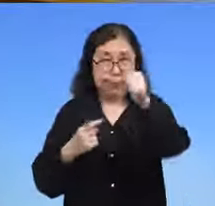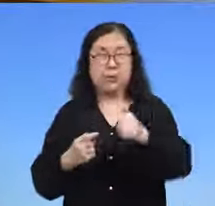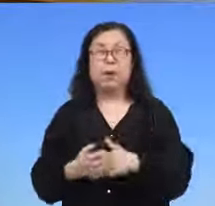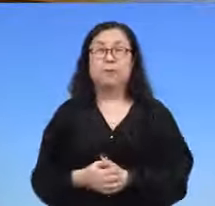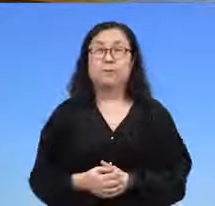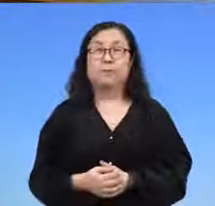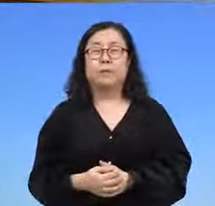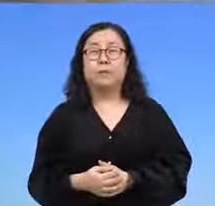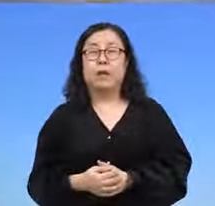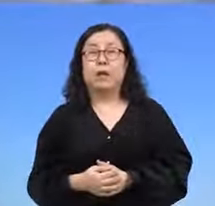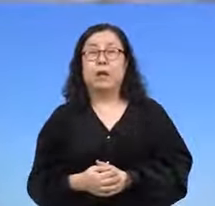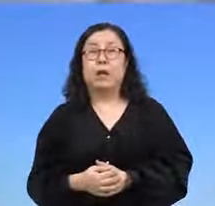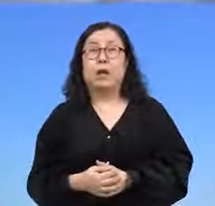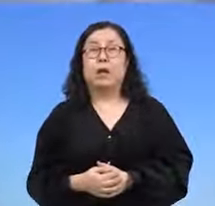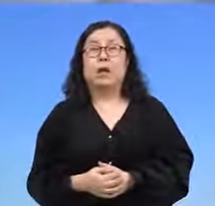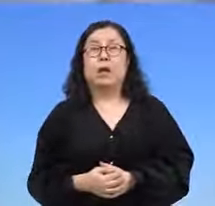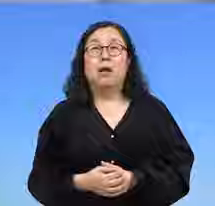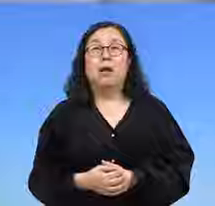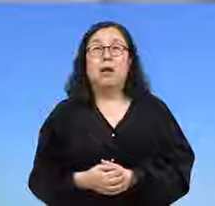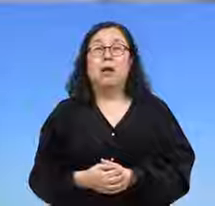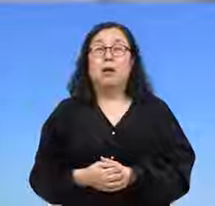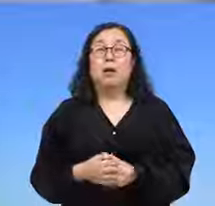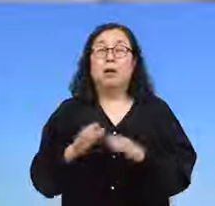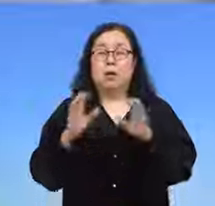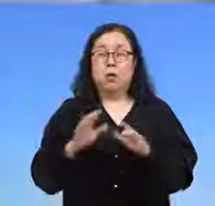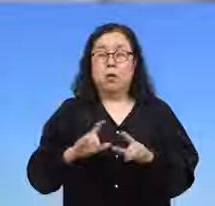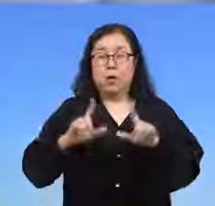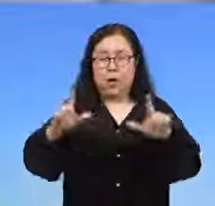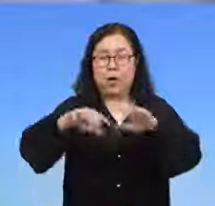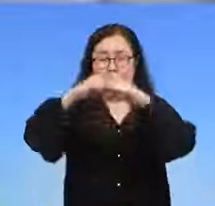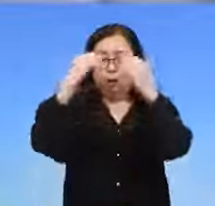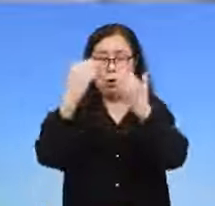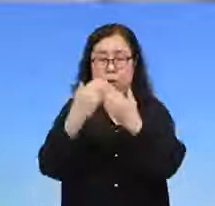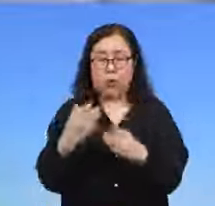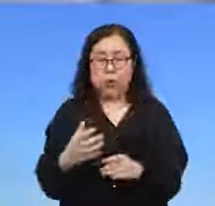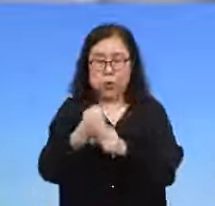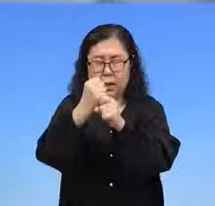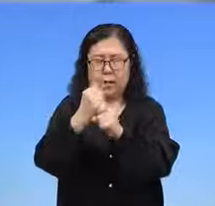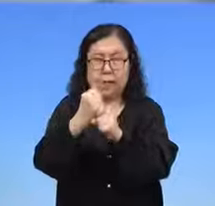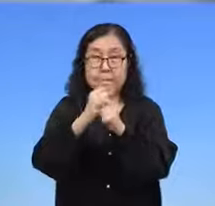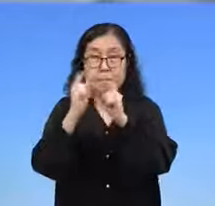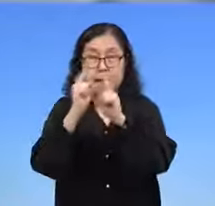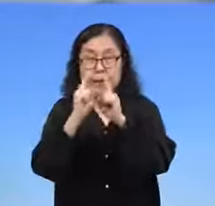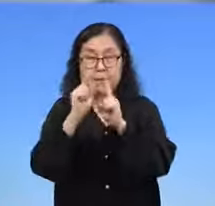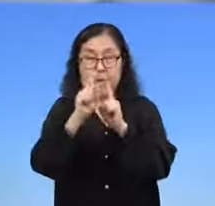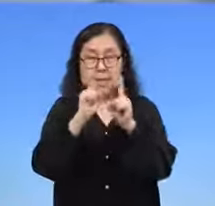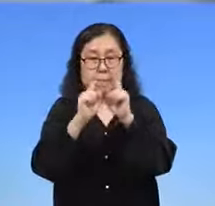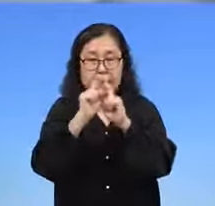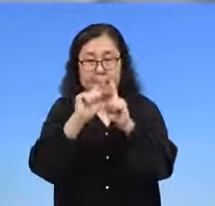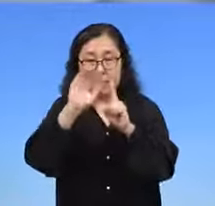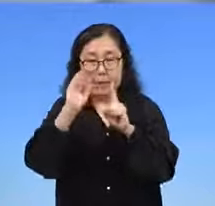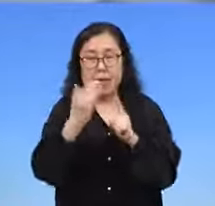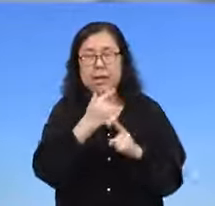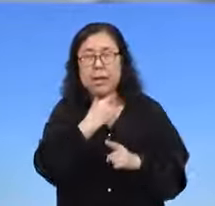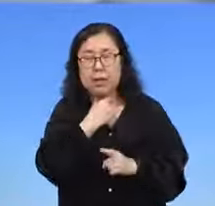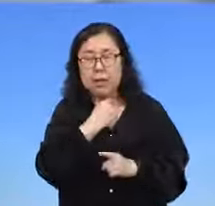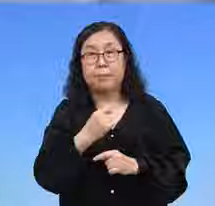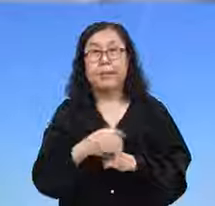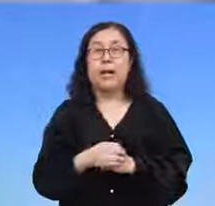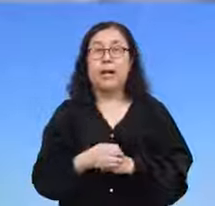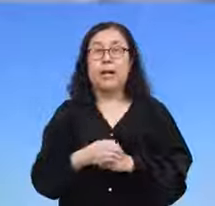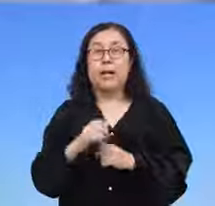낫다. 올 한 해에 모든 축약된 마무리의 말씀이 이 말씀이 되기를